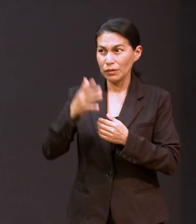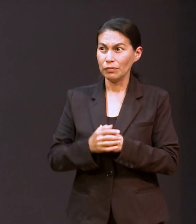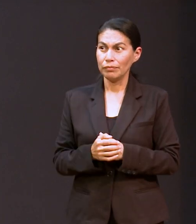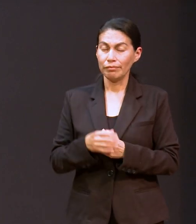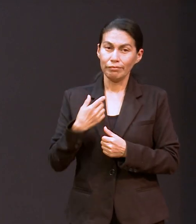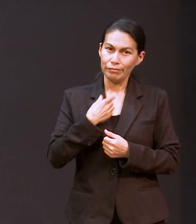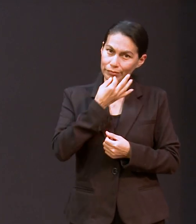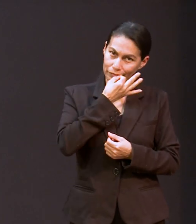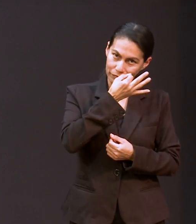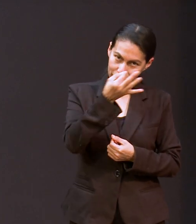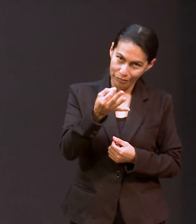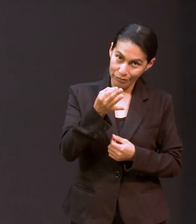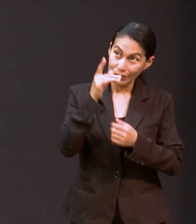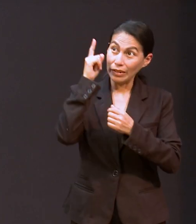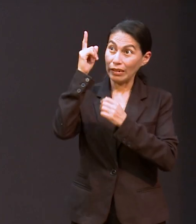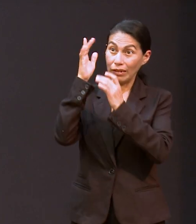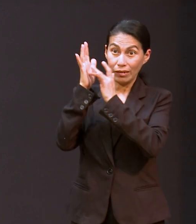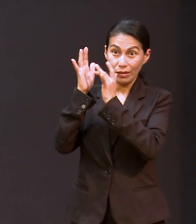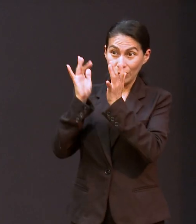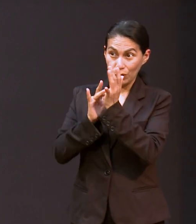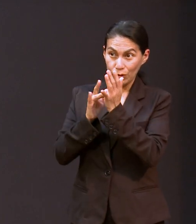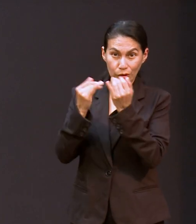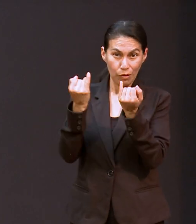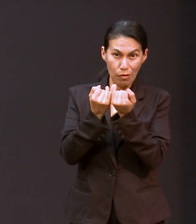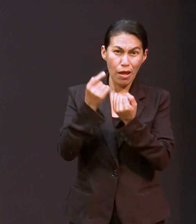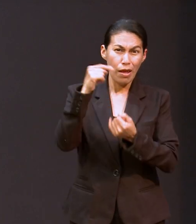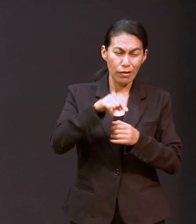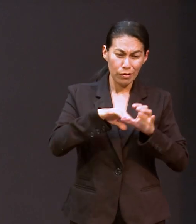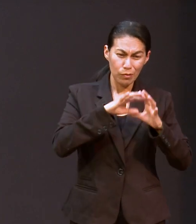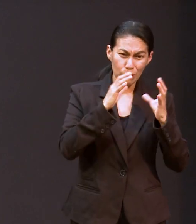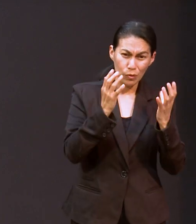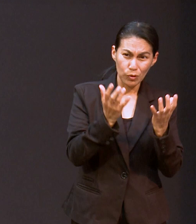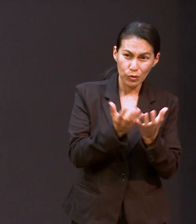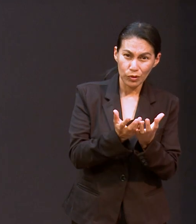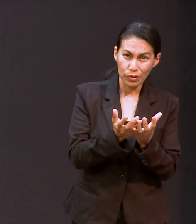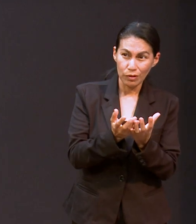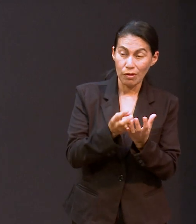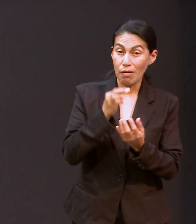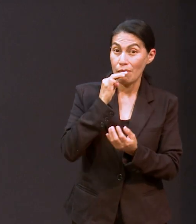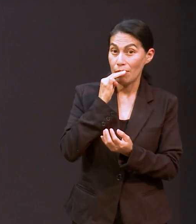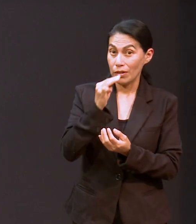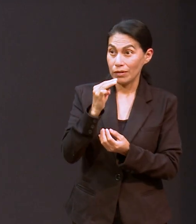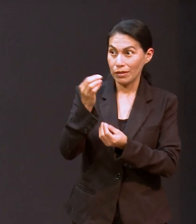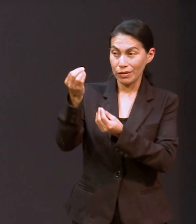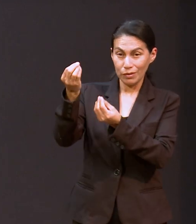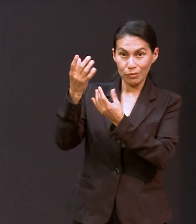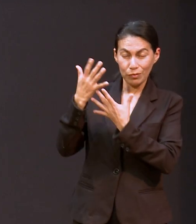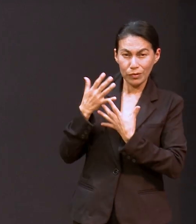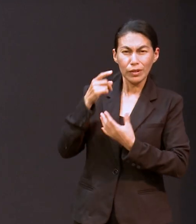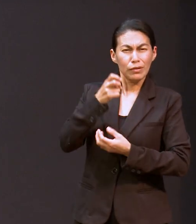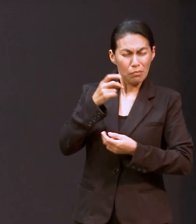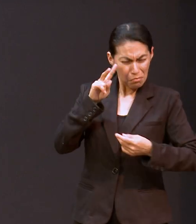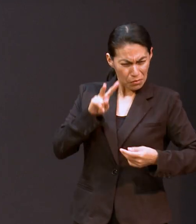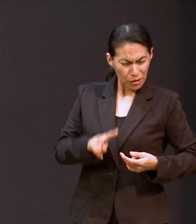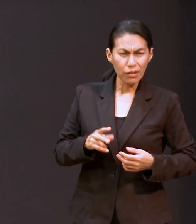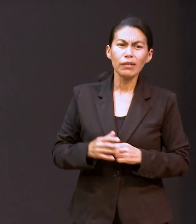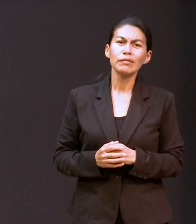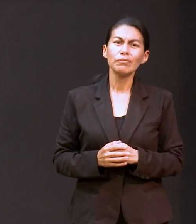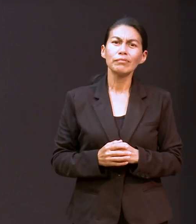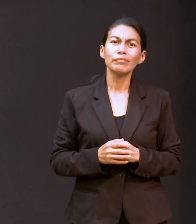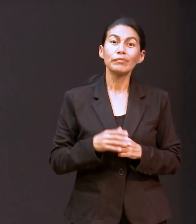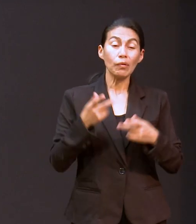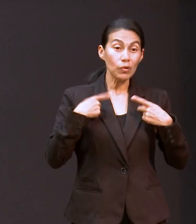quiero decirles que Dios también envía mensajes a este mundo y los mensajes son vivientes